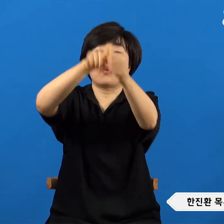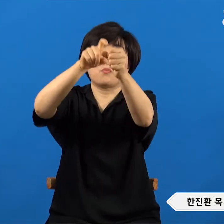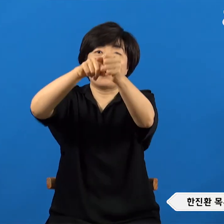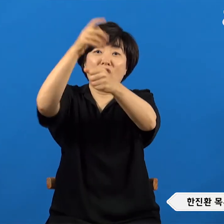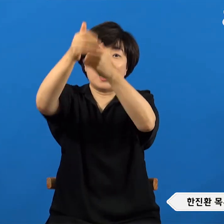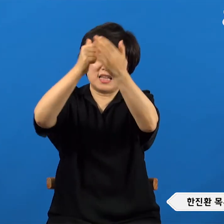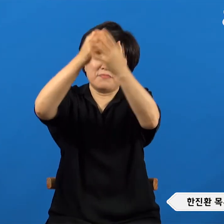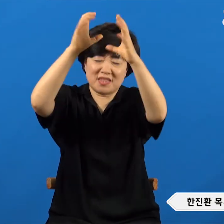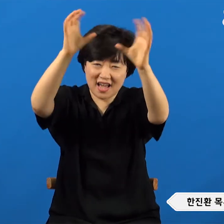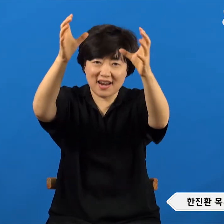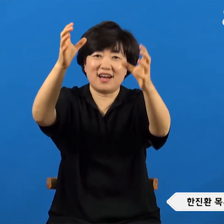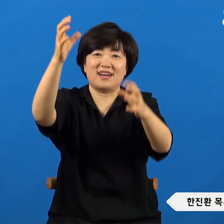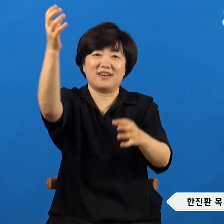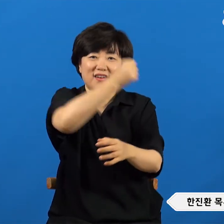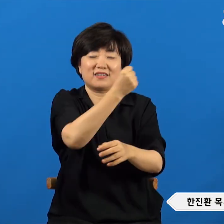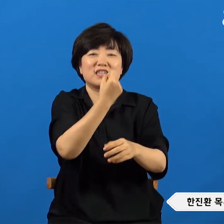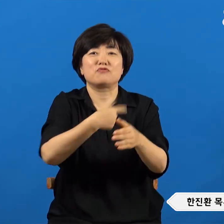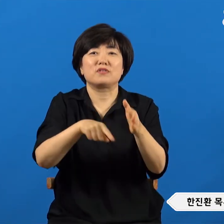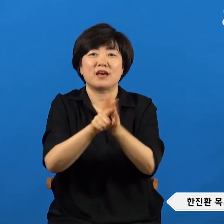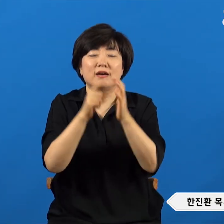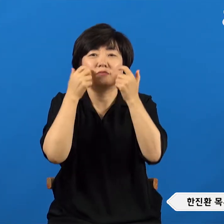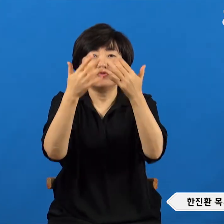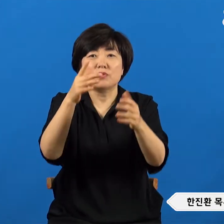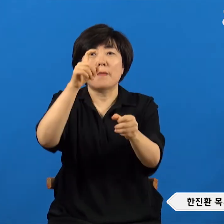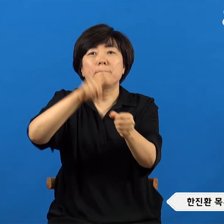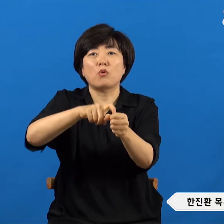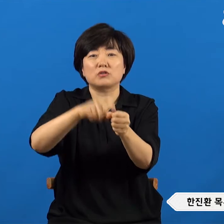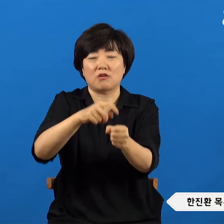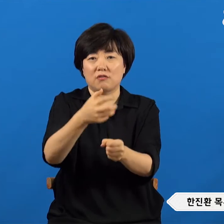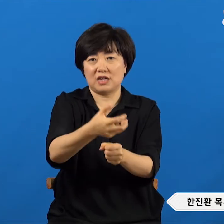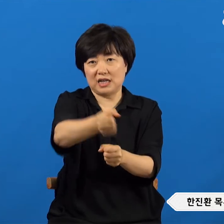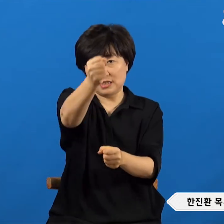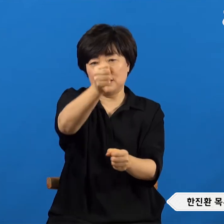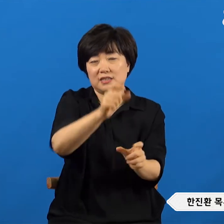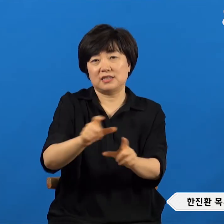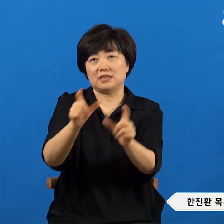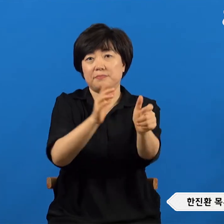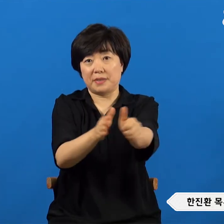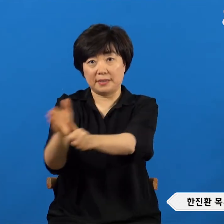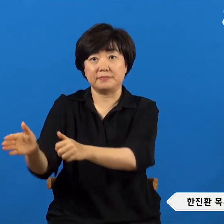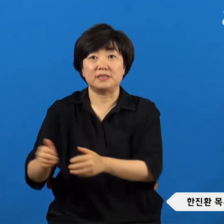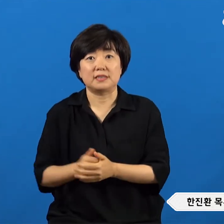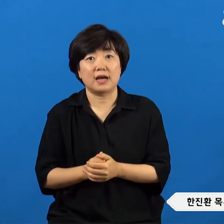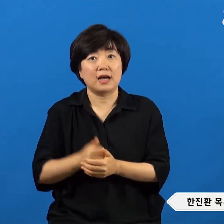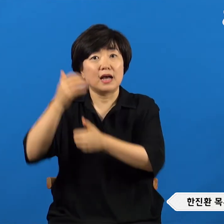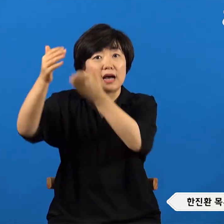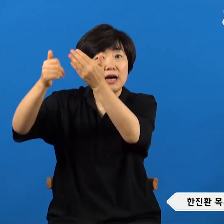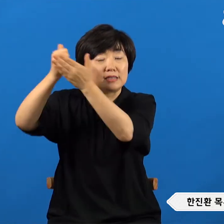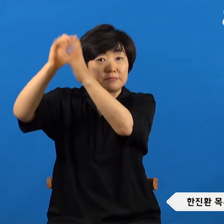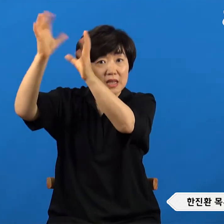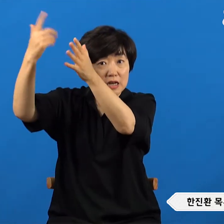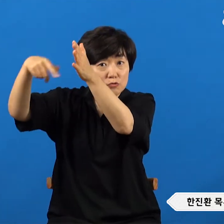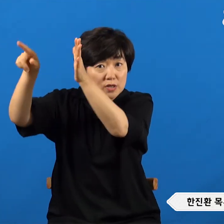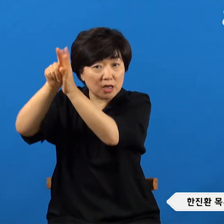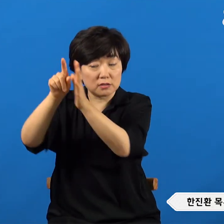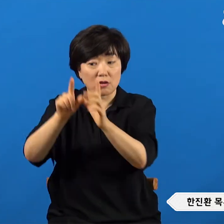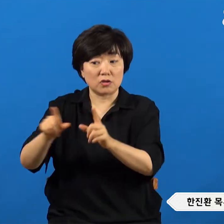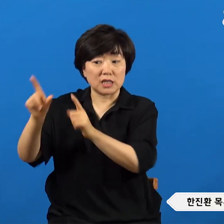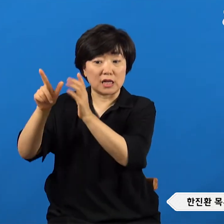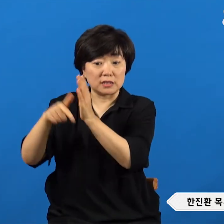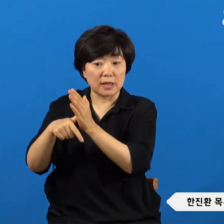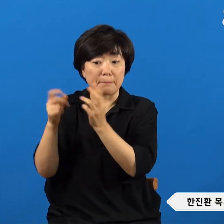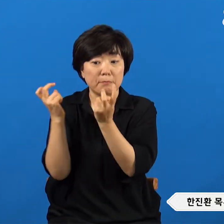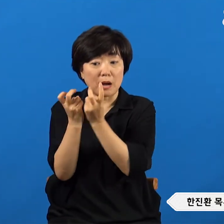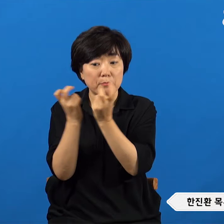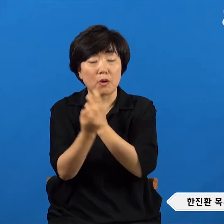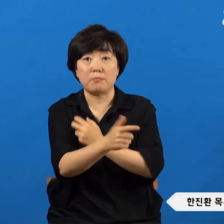그런 분명한 목적이 있는 삶을 살 수 있기를 바랍니다. 하나님 나라를 위해서 산다고 할 때의